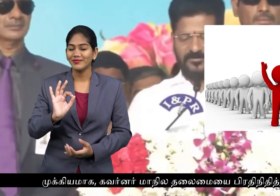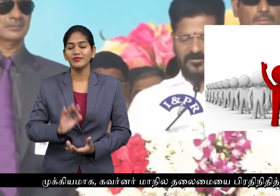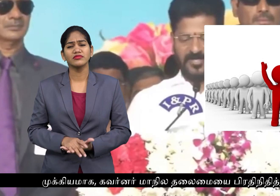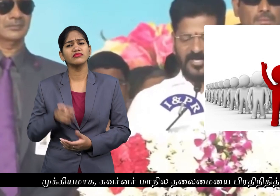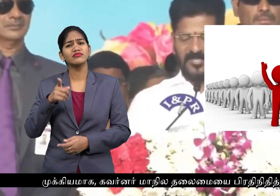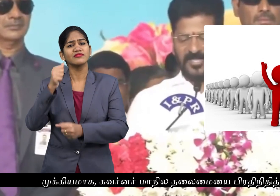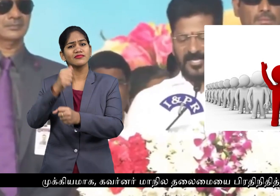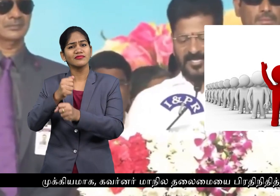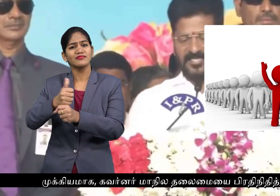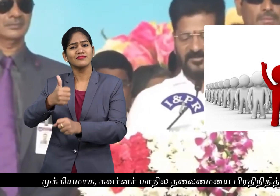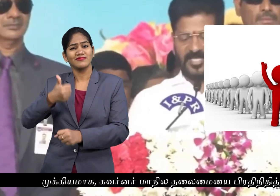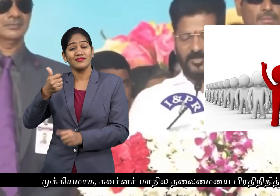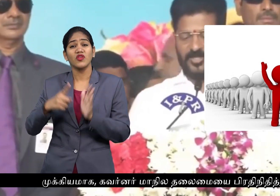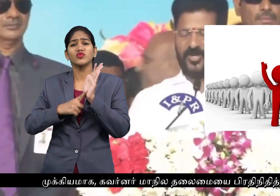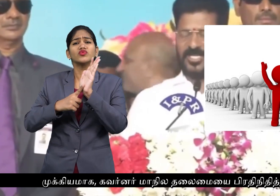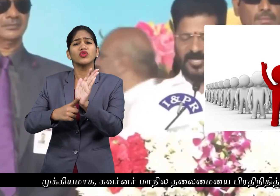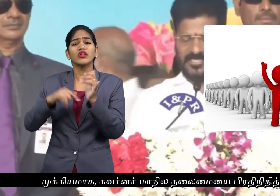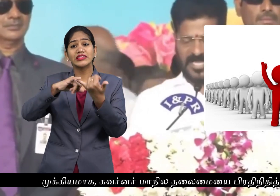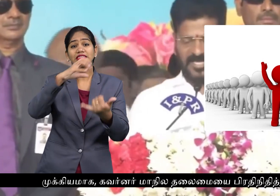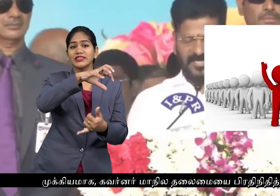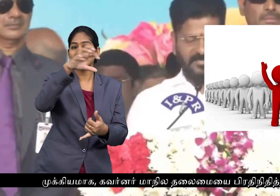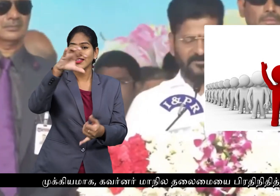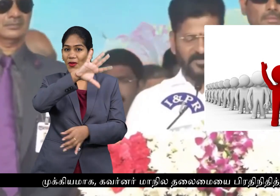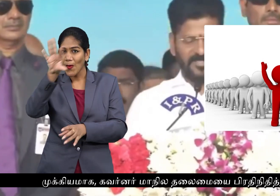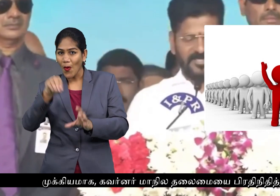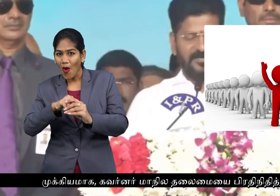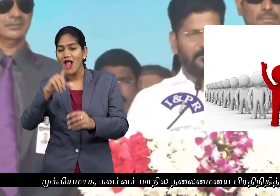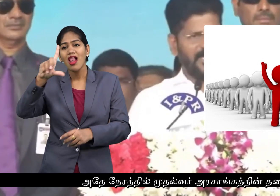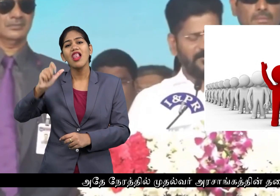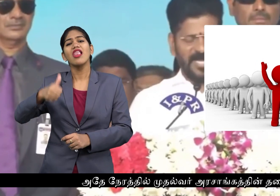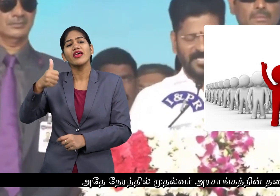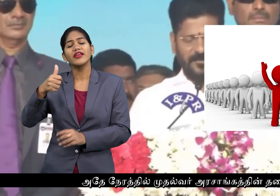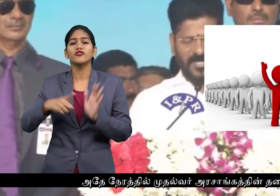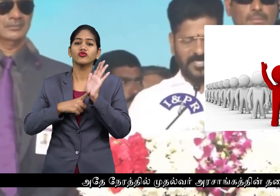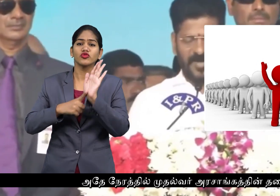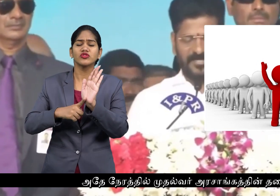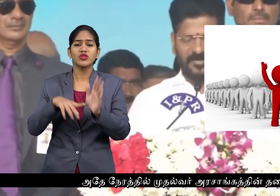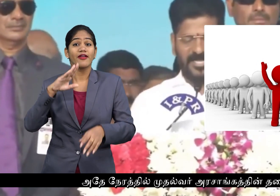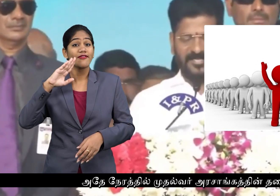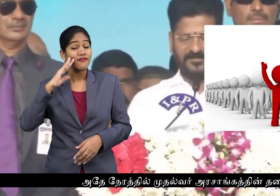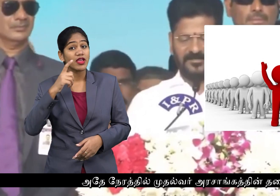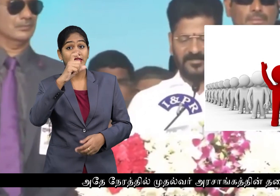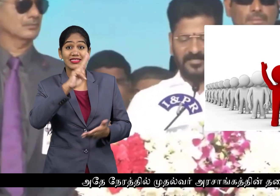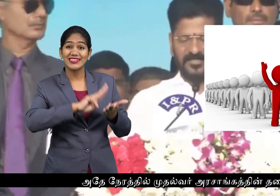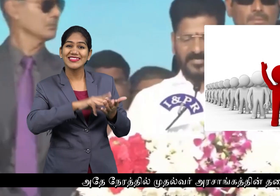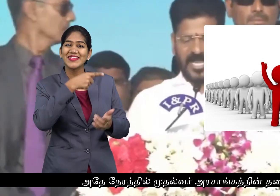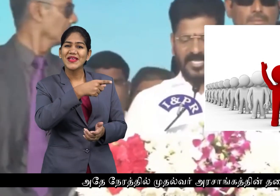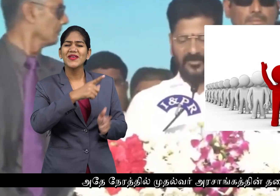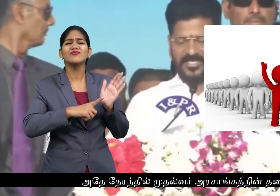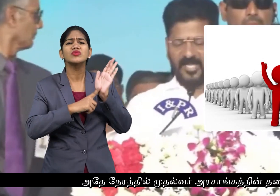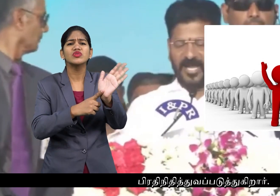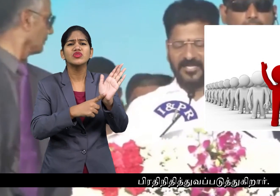முக்கியமாக கவர்னர் மாநில தலைமையை பிரதிநிதித்துவப்படுத்துகிறார். அதே நேரத்தில் முதல்வர்